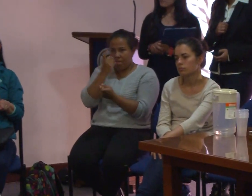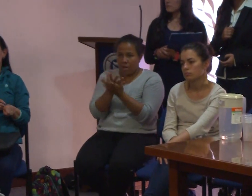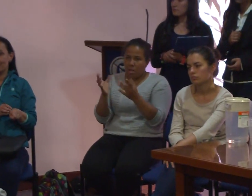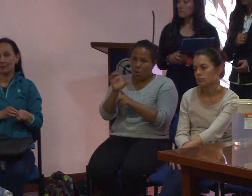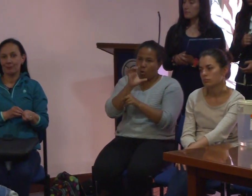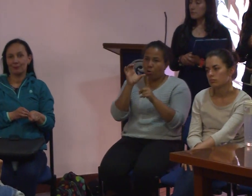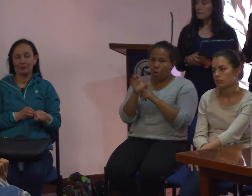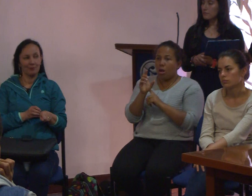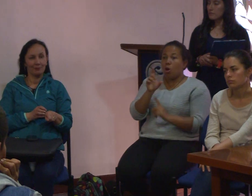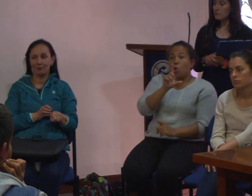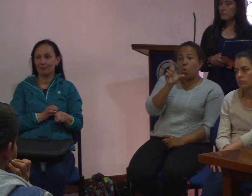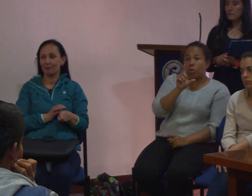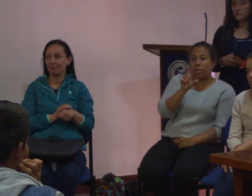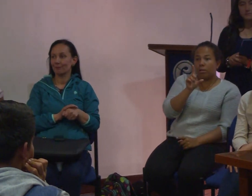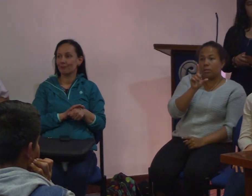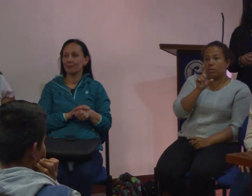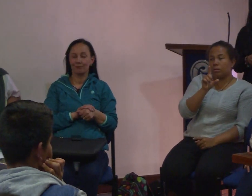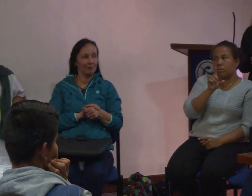¿Qué